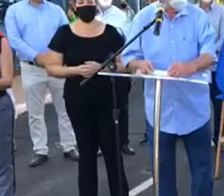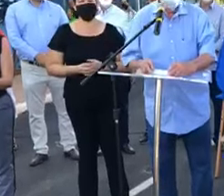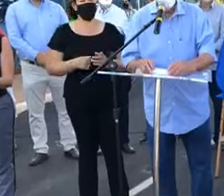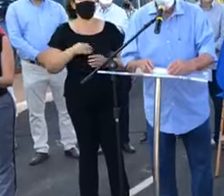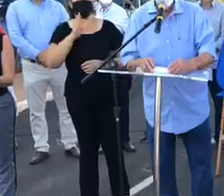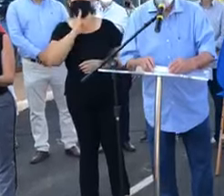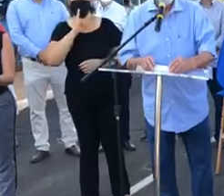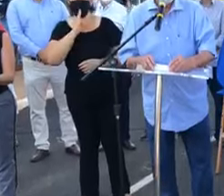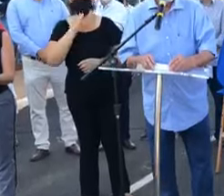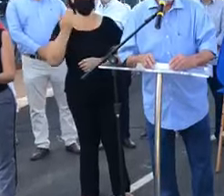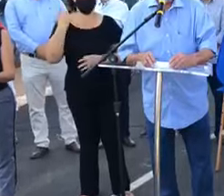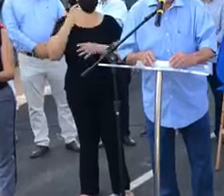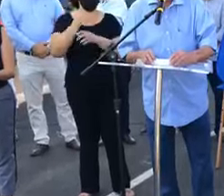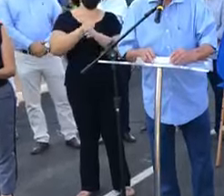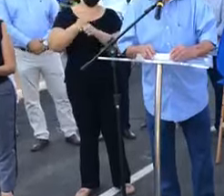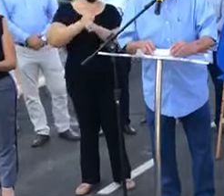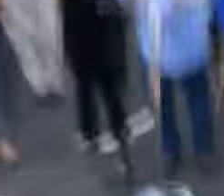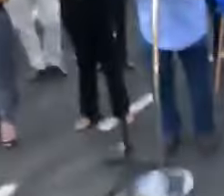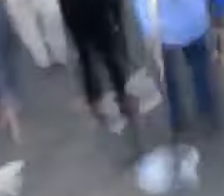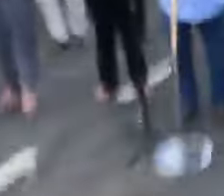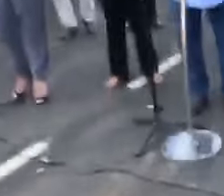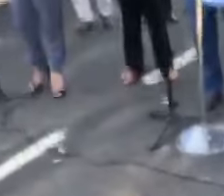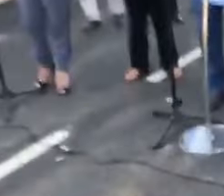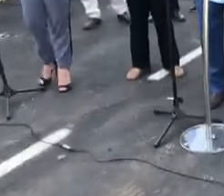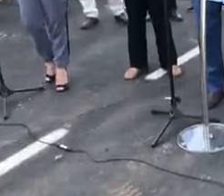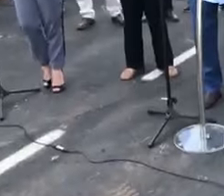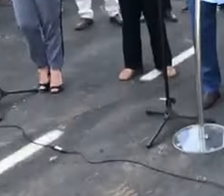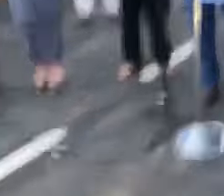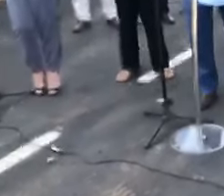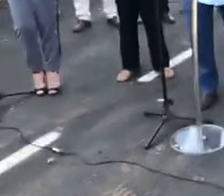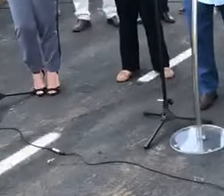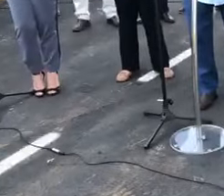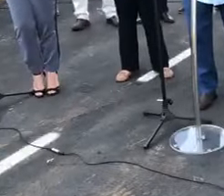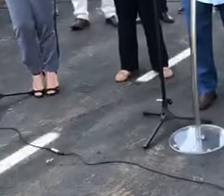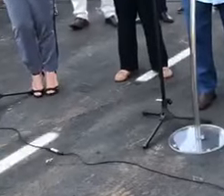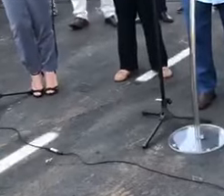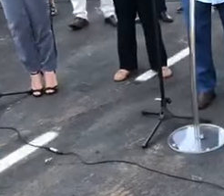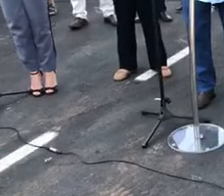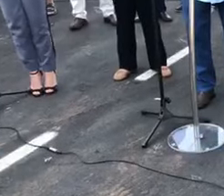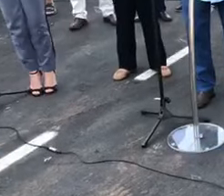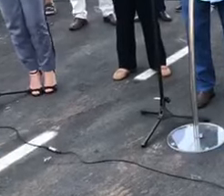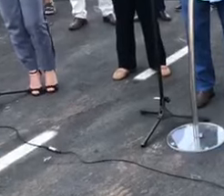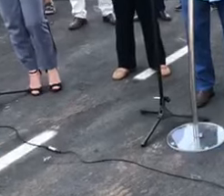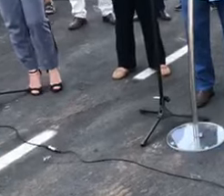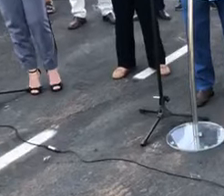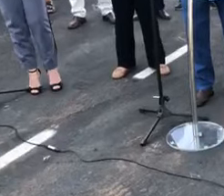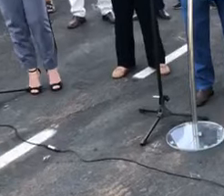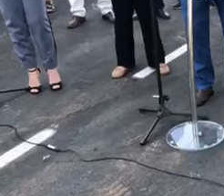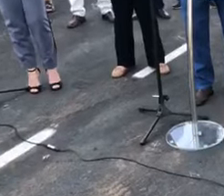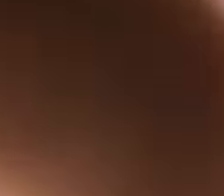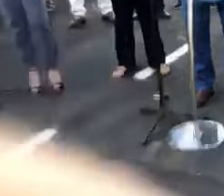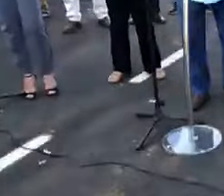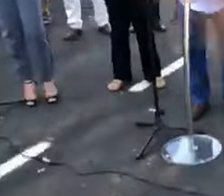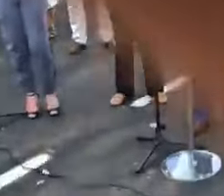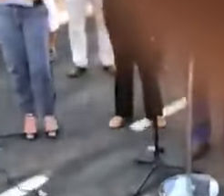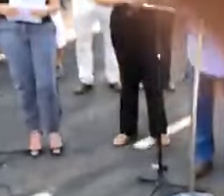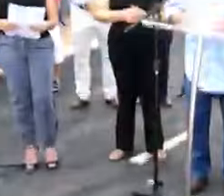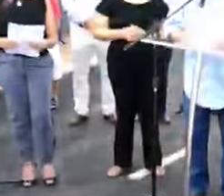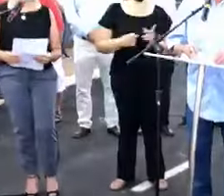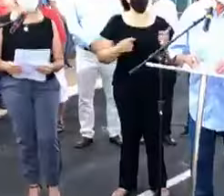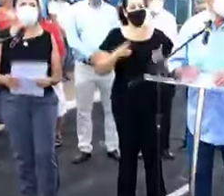Conheço a senhora de muitos anos e o nosso Elvésio Carneiro. Eu acho que